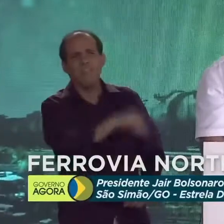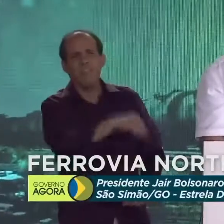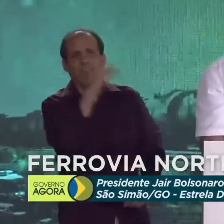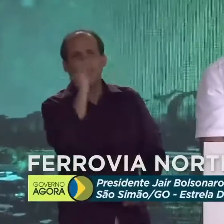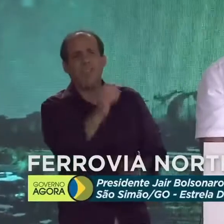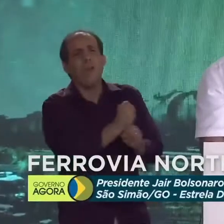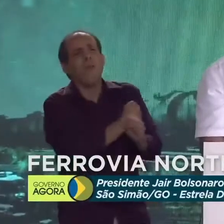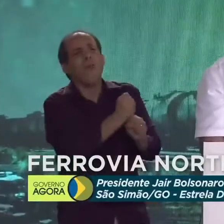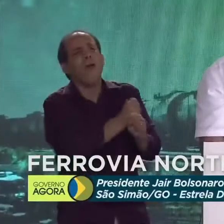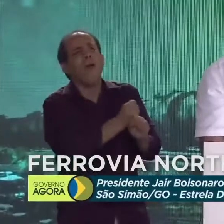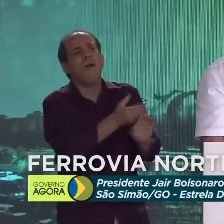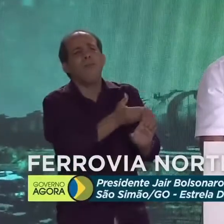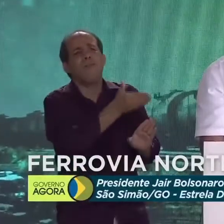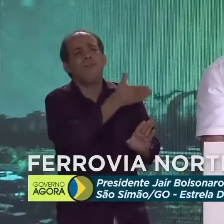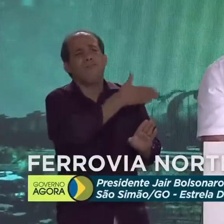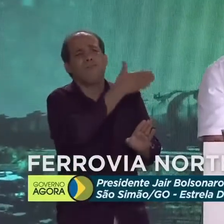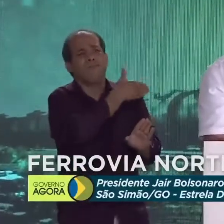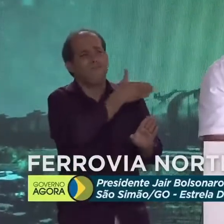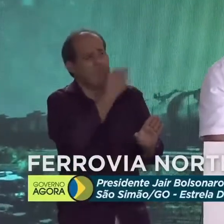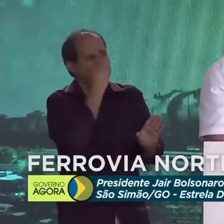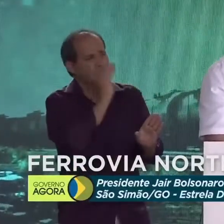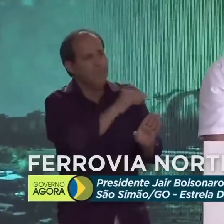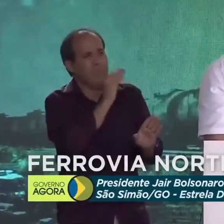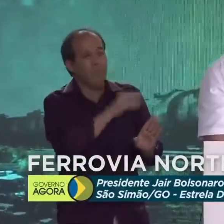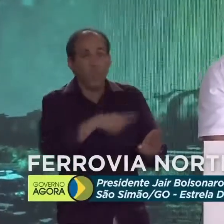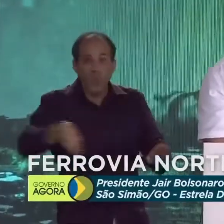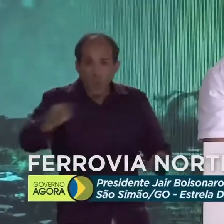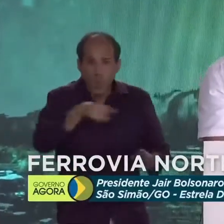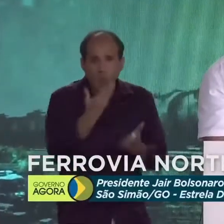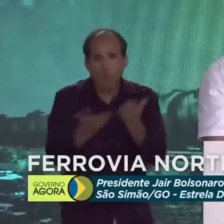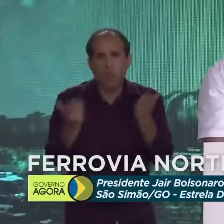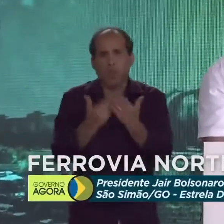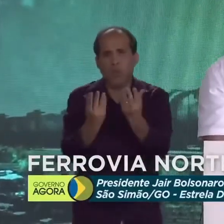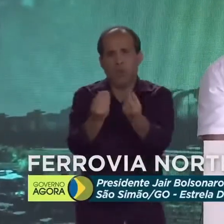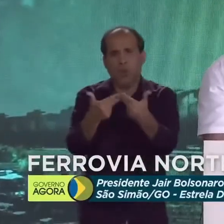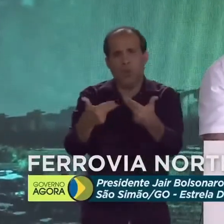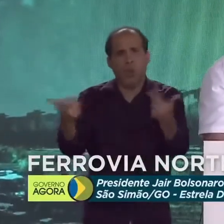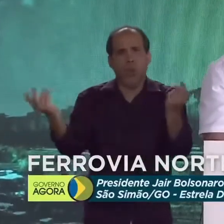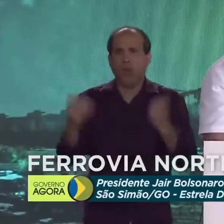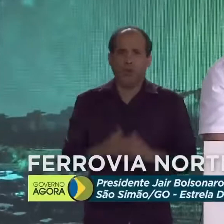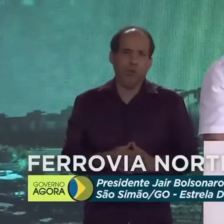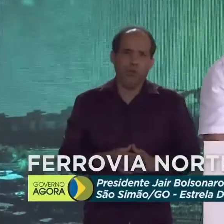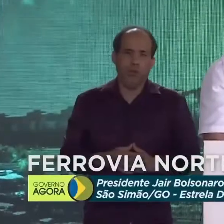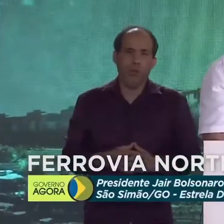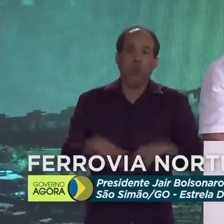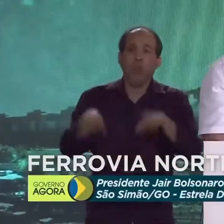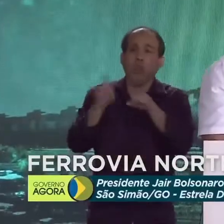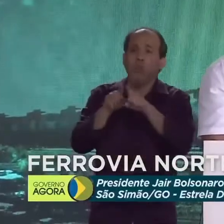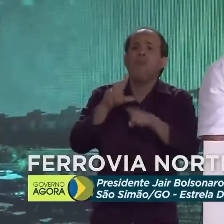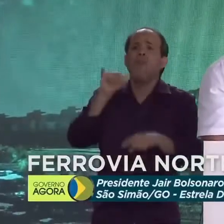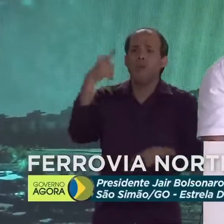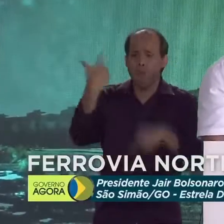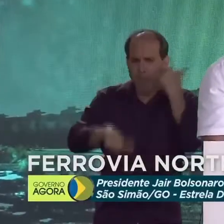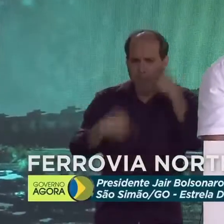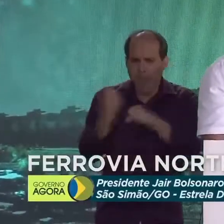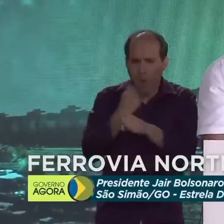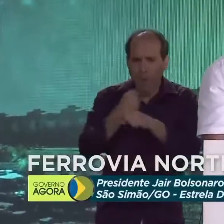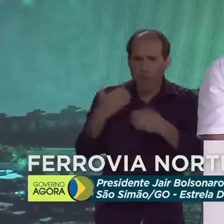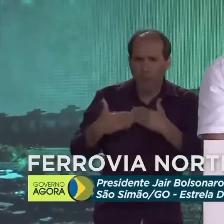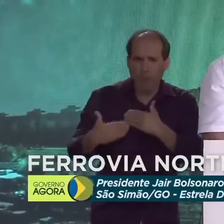décadas. E nós sofremos muito com isso. Outras realizações virão,